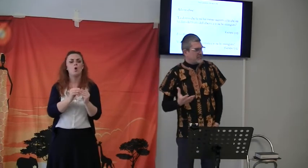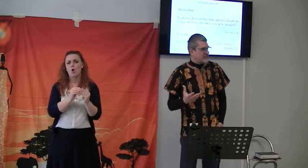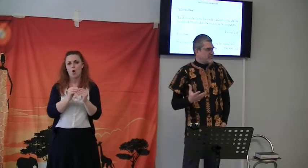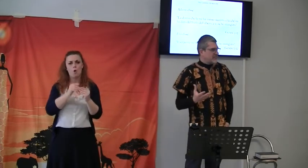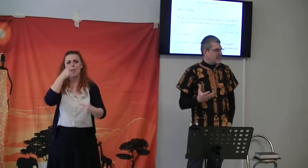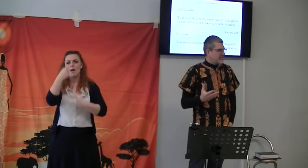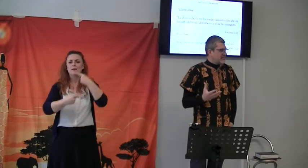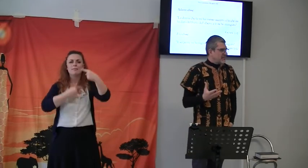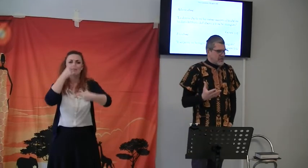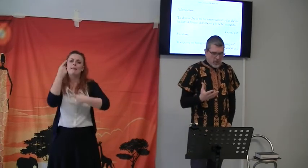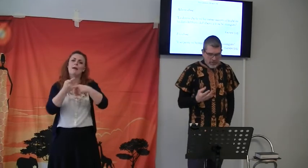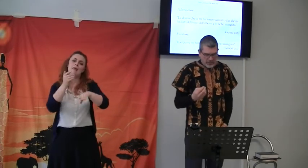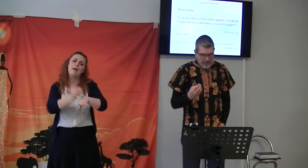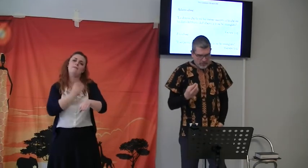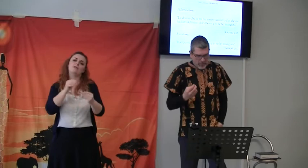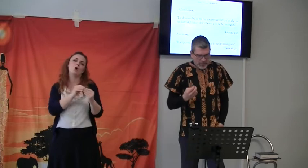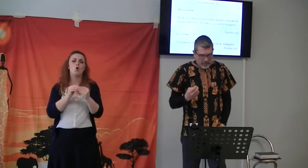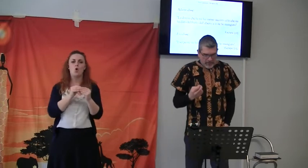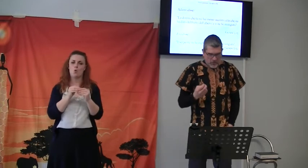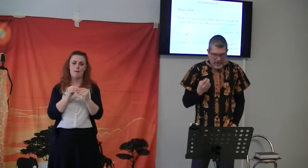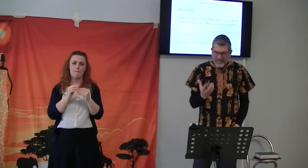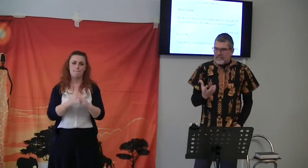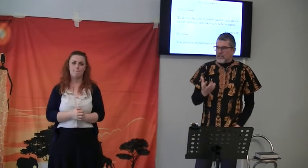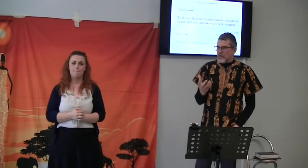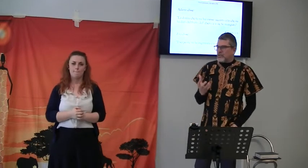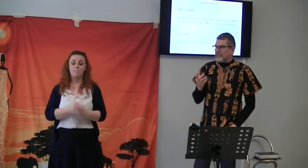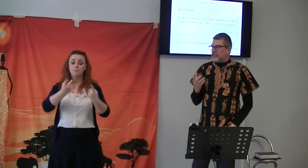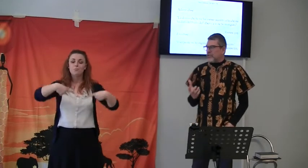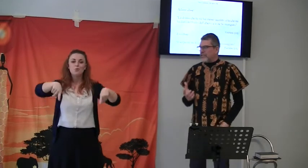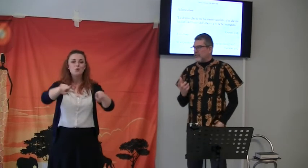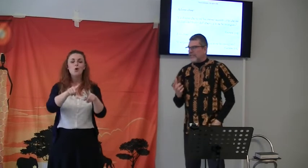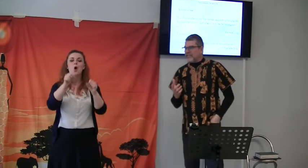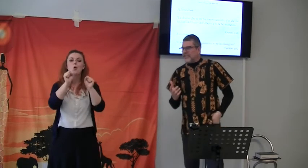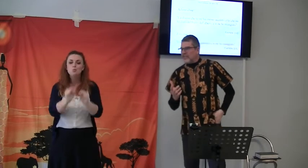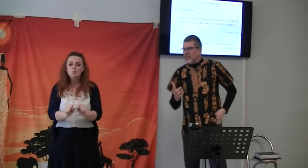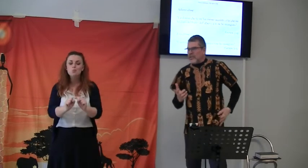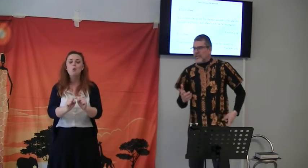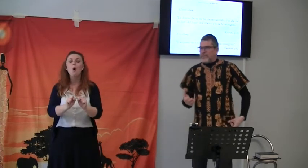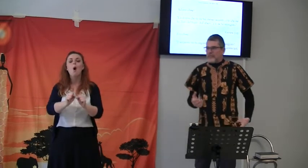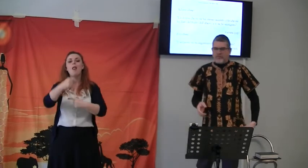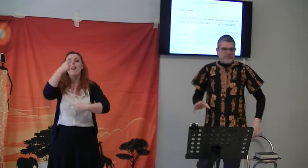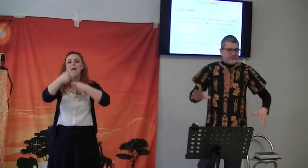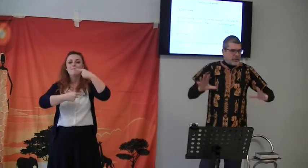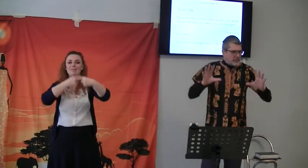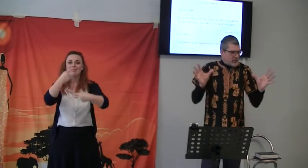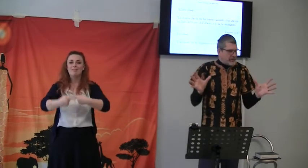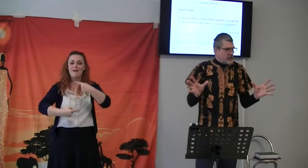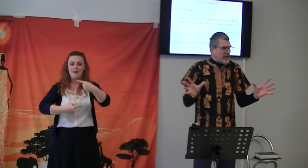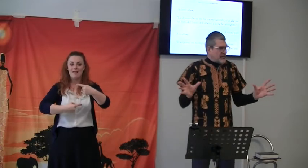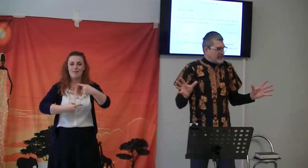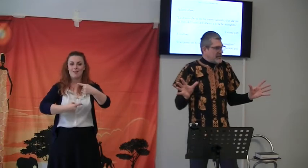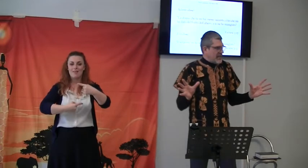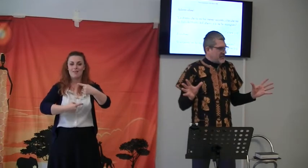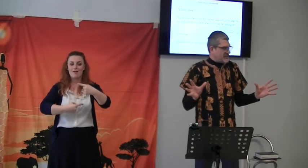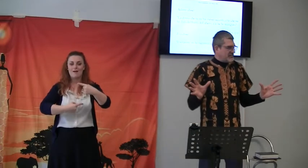continuamente? Come possiamo guarire da questo atteggiamento negativo che abbiamo un po', in modo